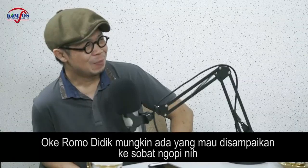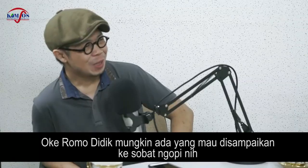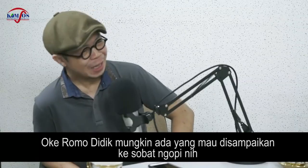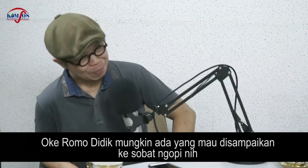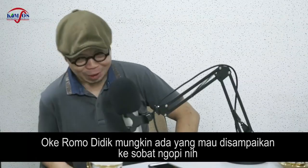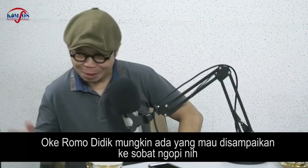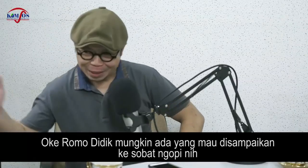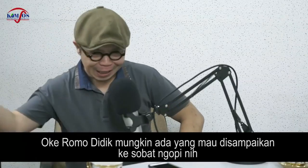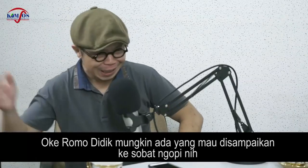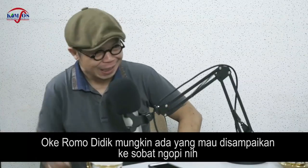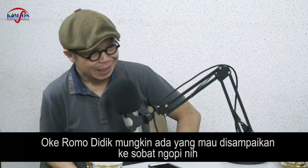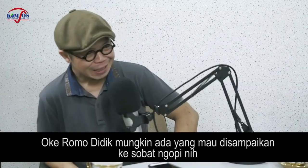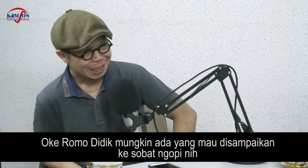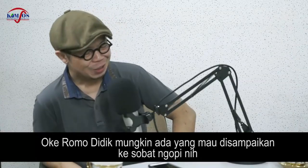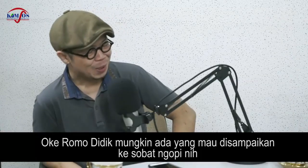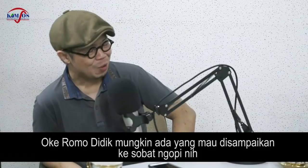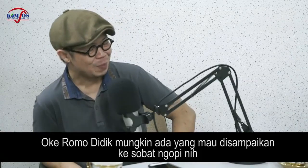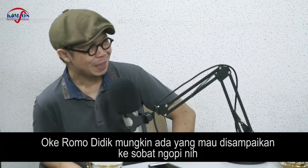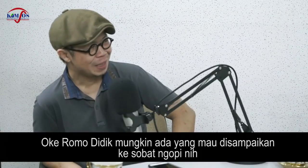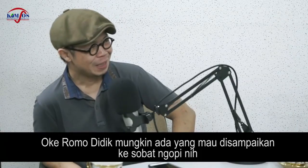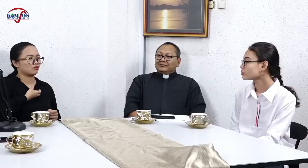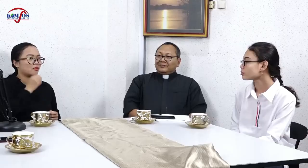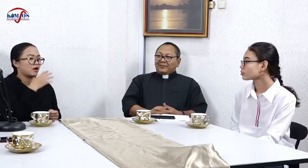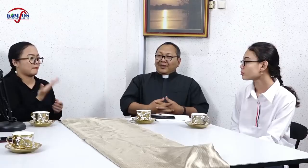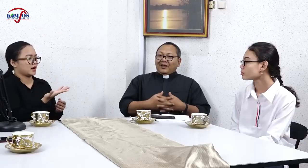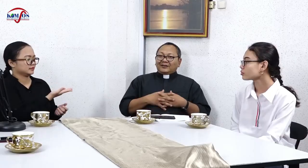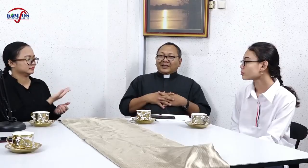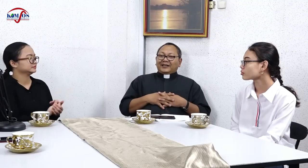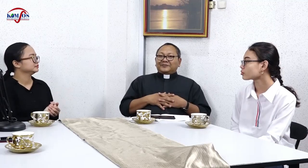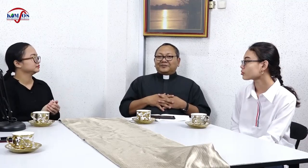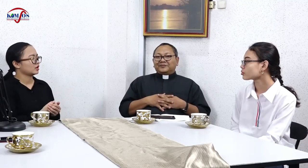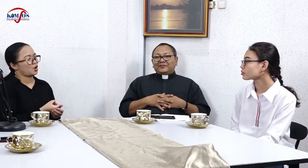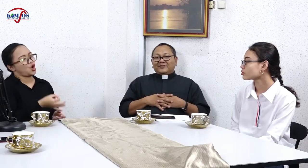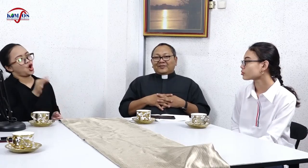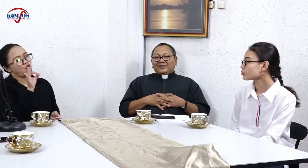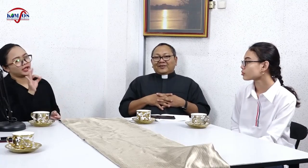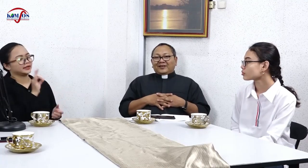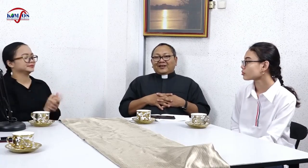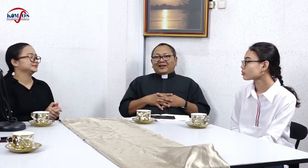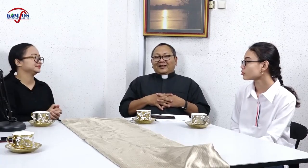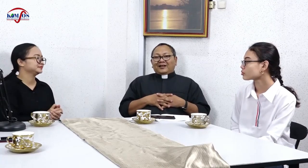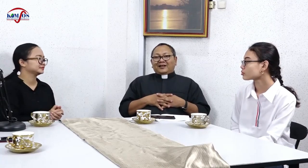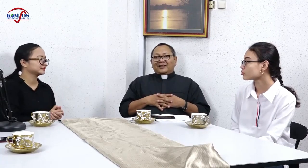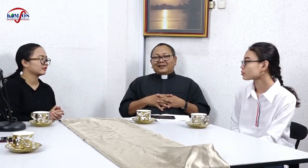Mungkin ada yang mau disampaikan ke sobat ngopi nih Oke mereka